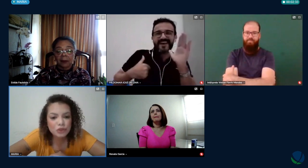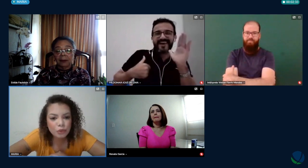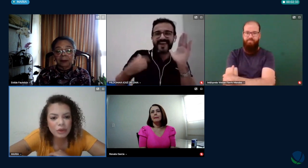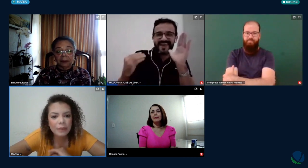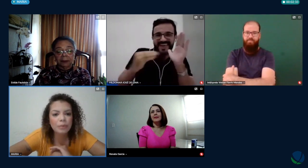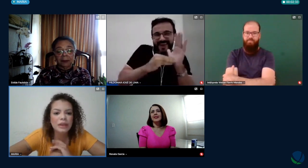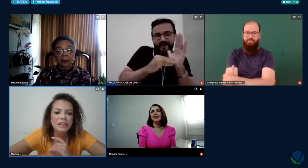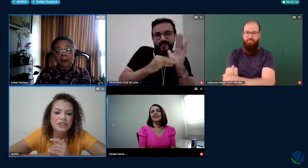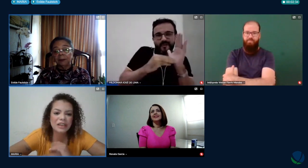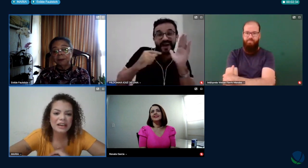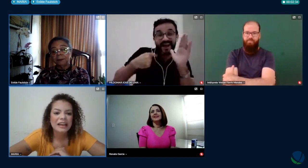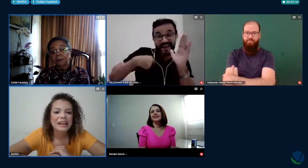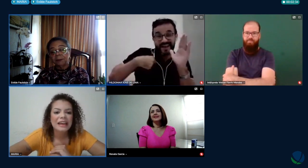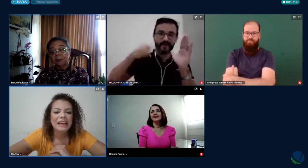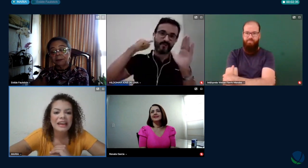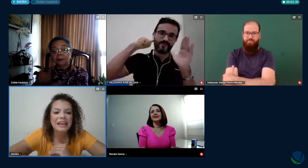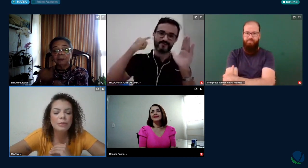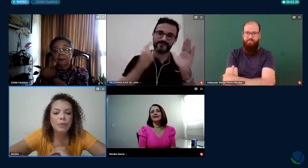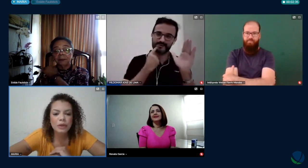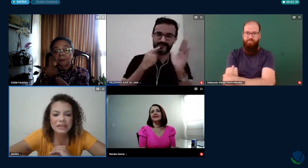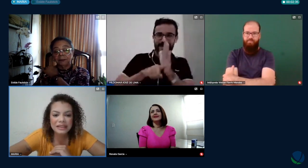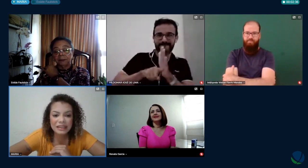A postura política